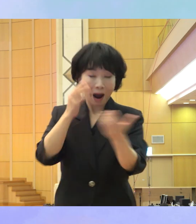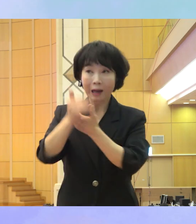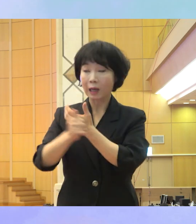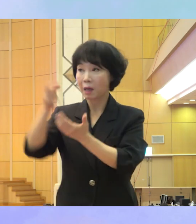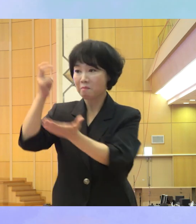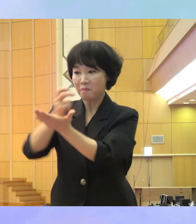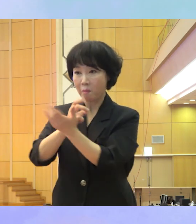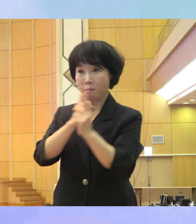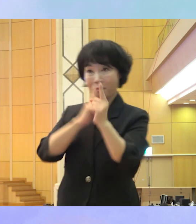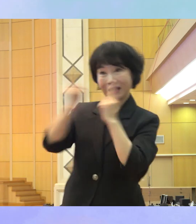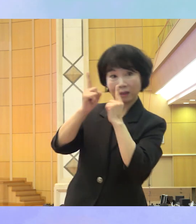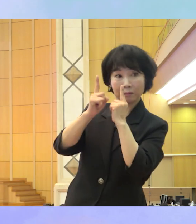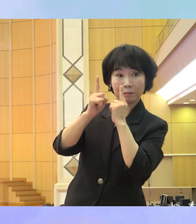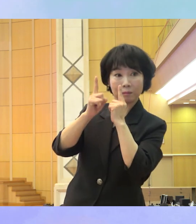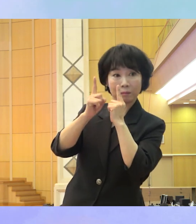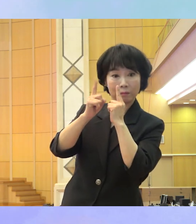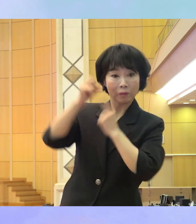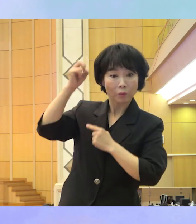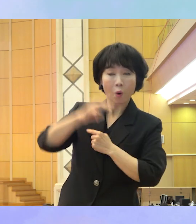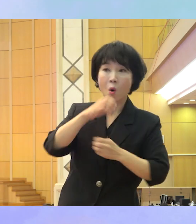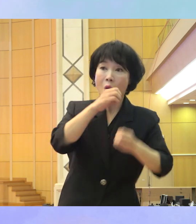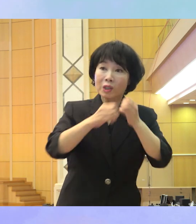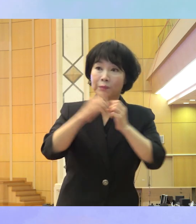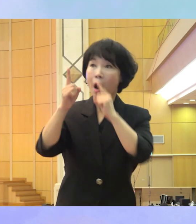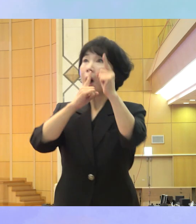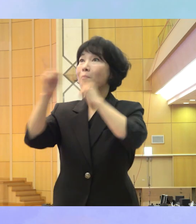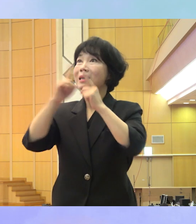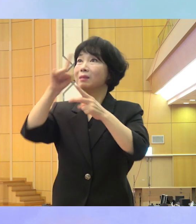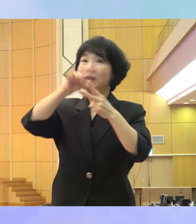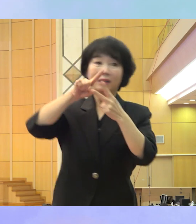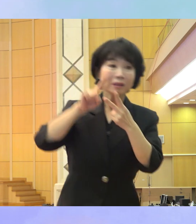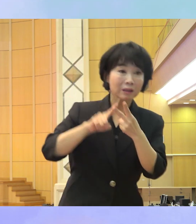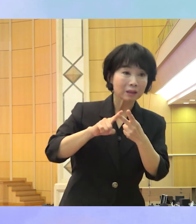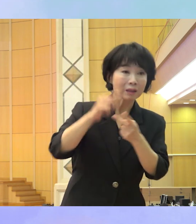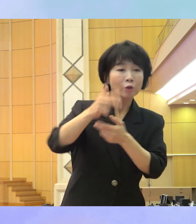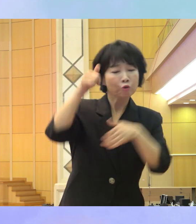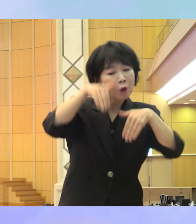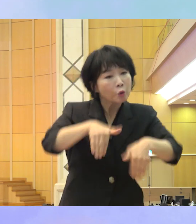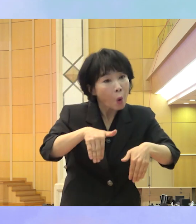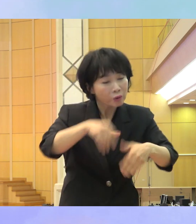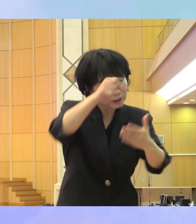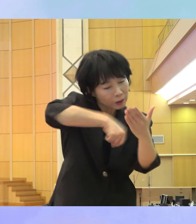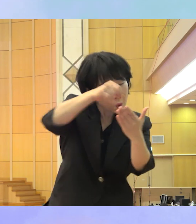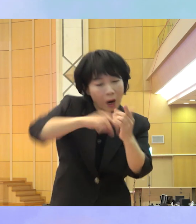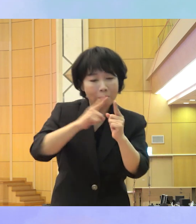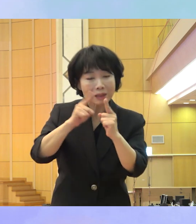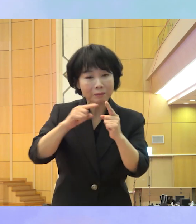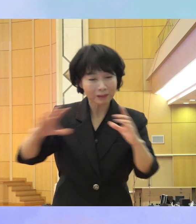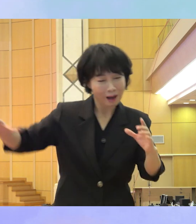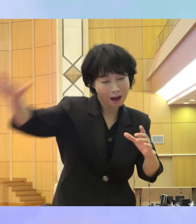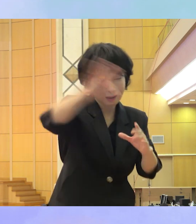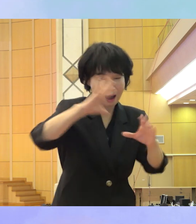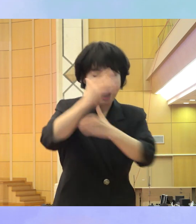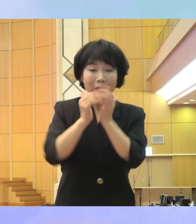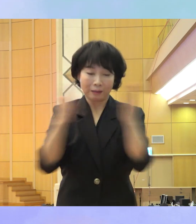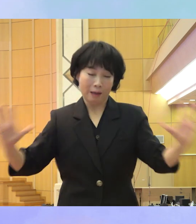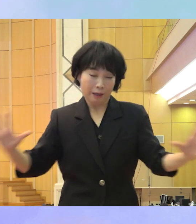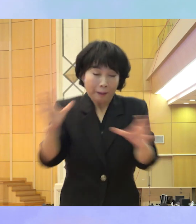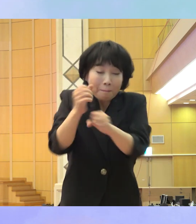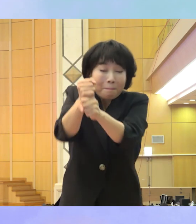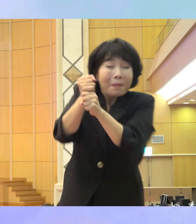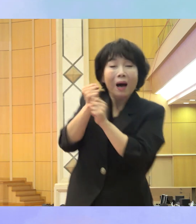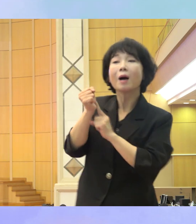율법의 말씀이든지 시편 말씀이든지 선지자가 기록한 말씀이든지 모든